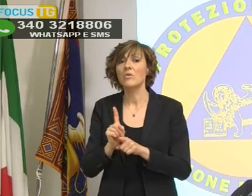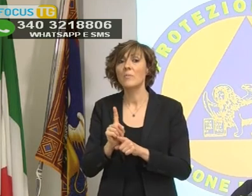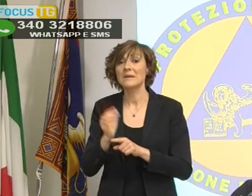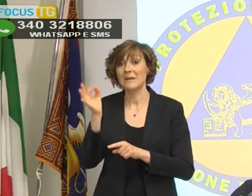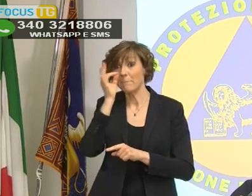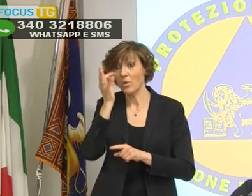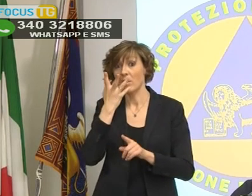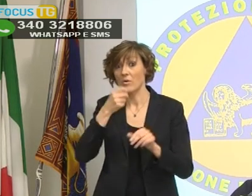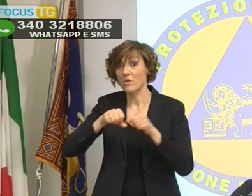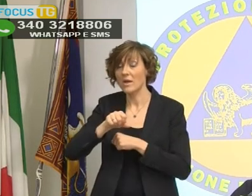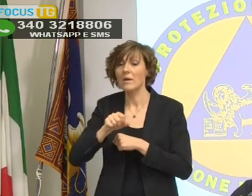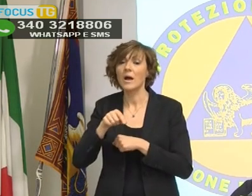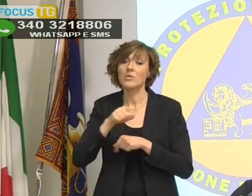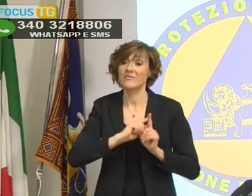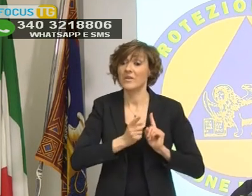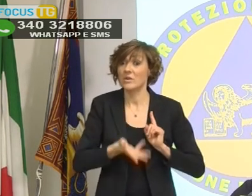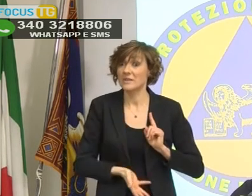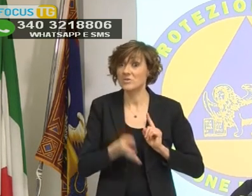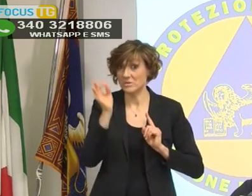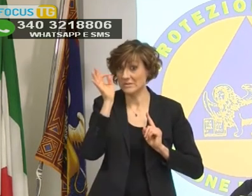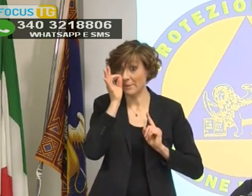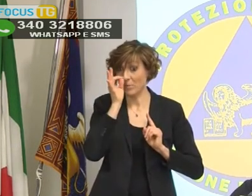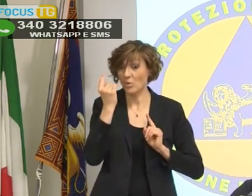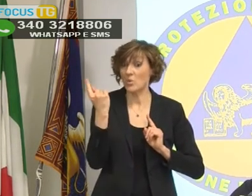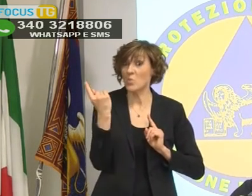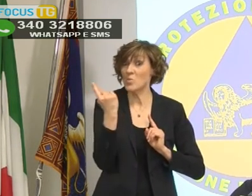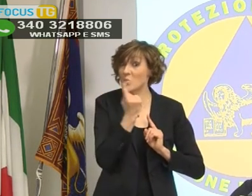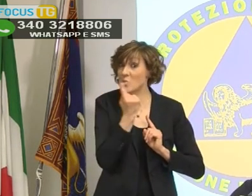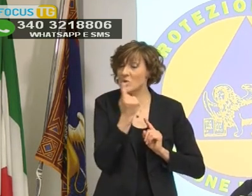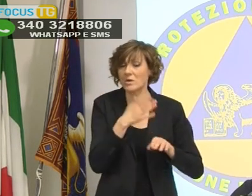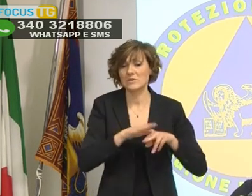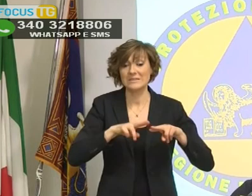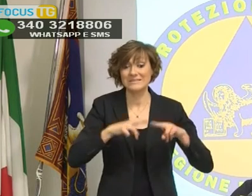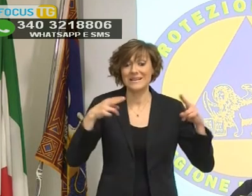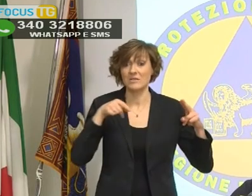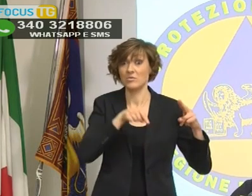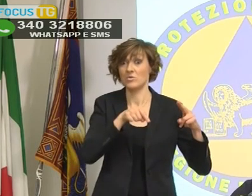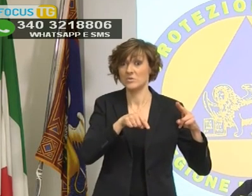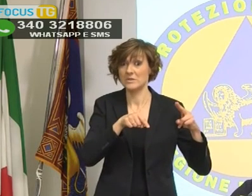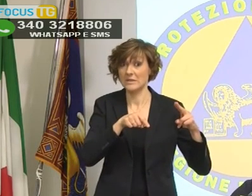è ancora l'unica modalità diagnostica.